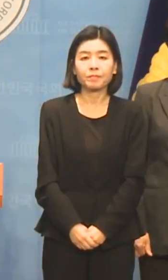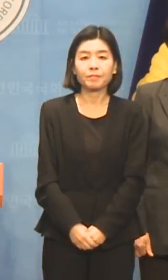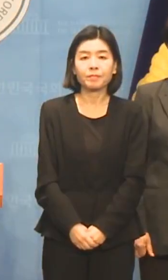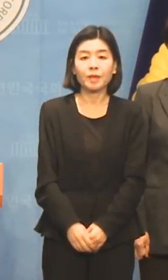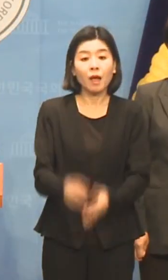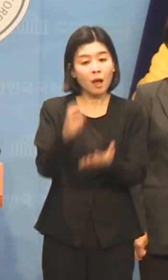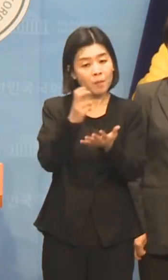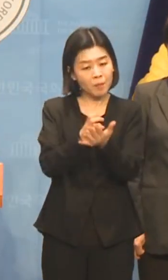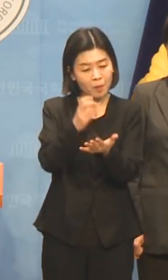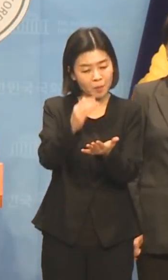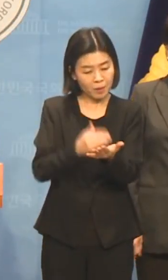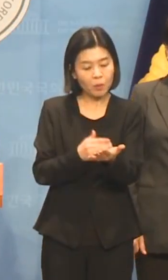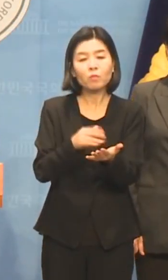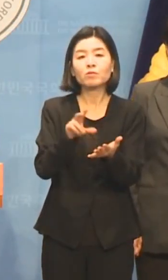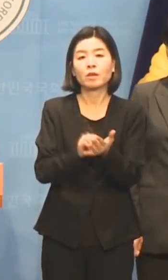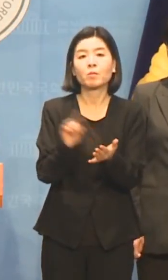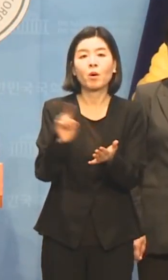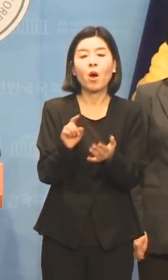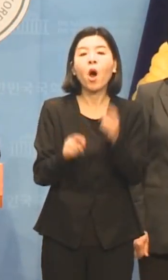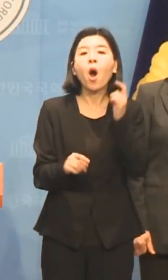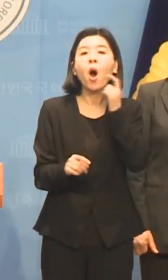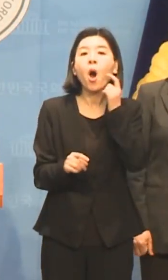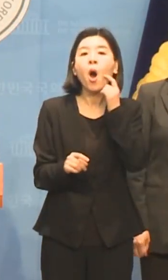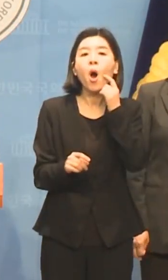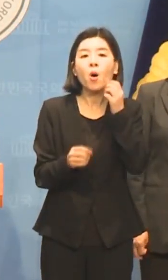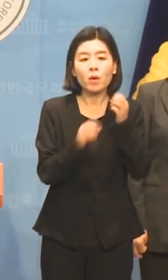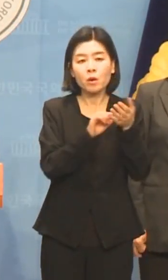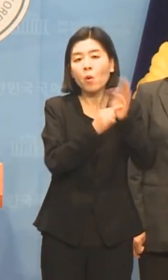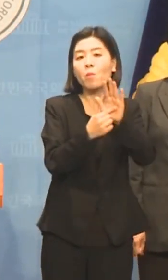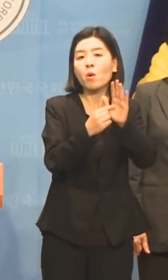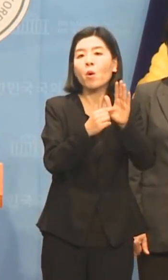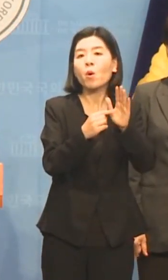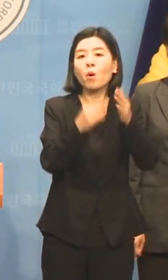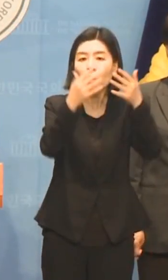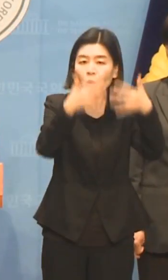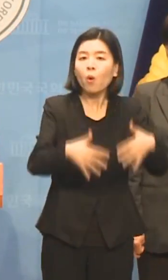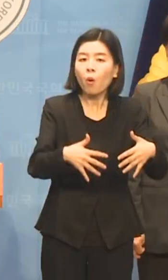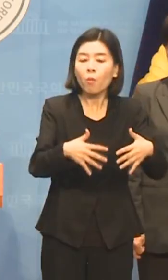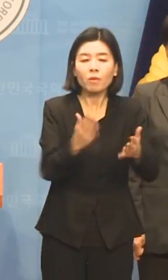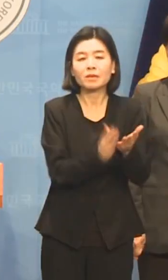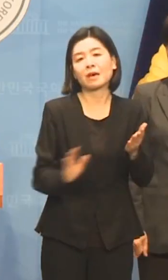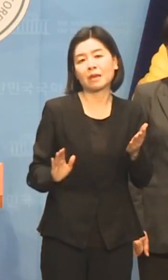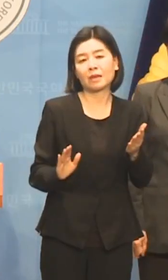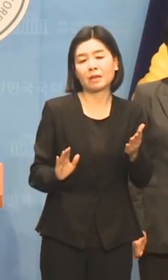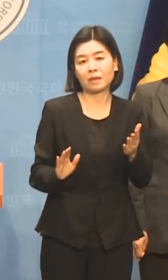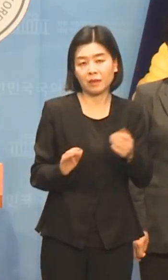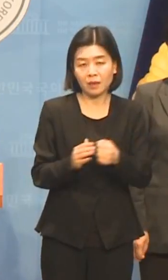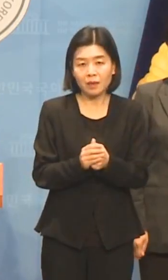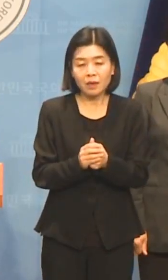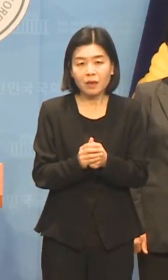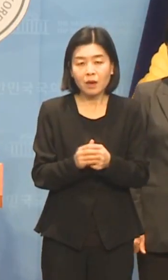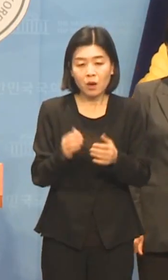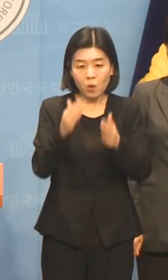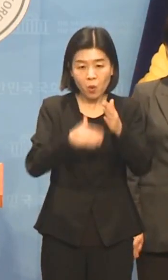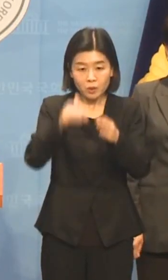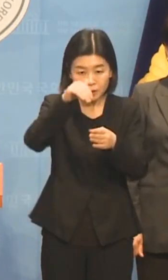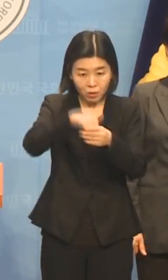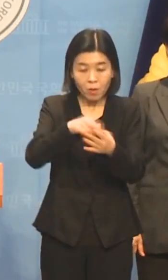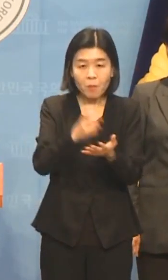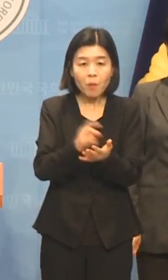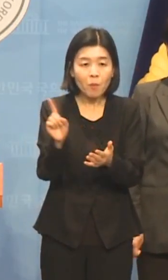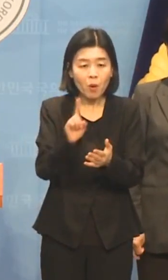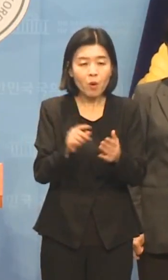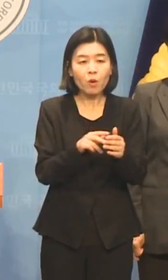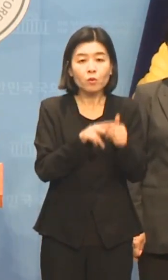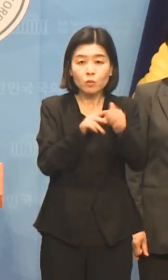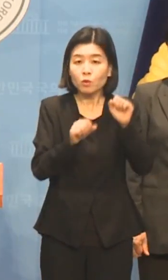법리적 문제에 대해서 말씀드리겠습니다. 허위사실 공표죄 구성 요건을 충족하지 않습니다. 공직선거법은 후보자의 행위에 대한